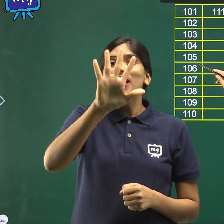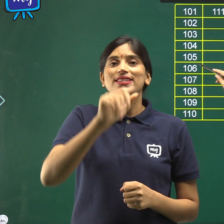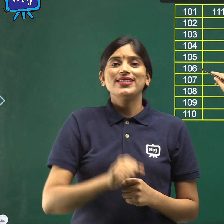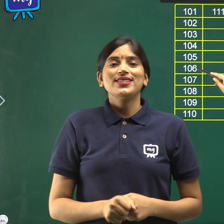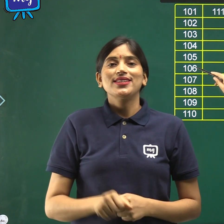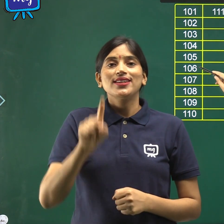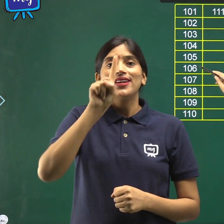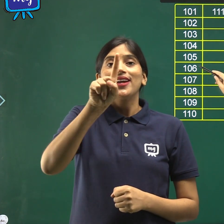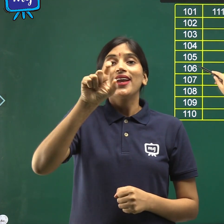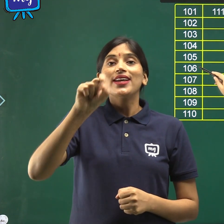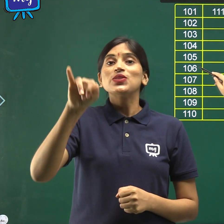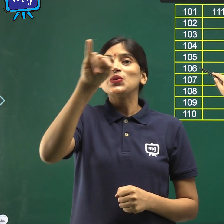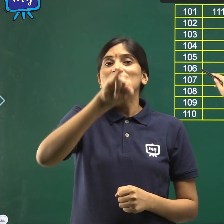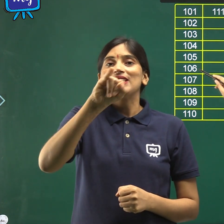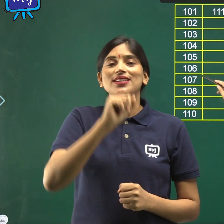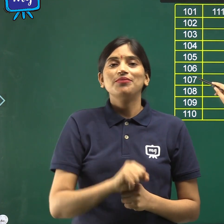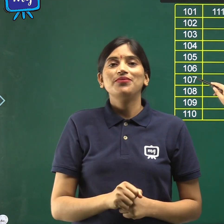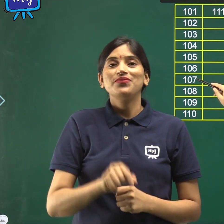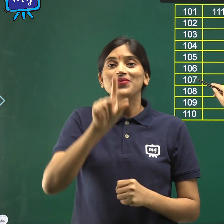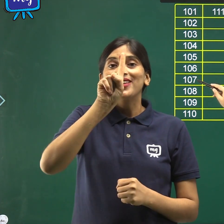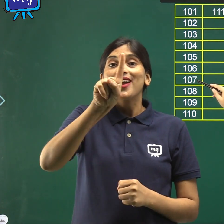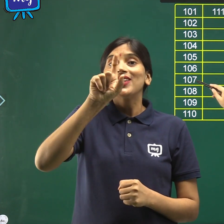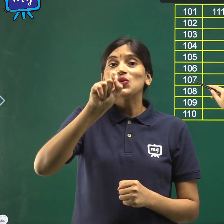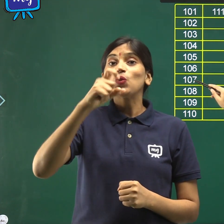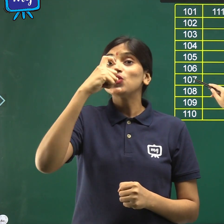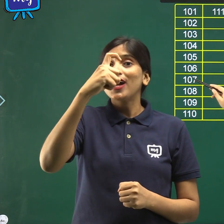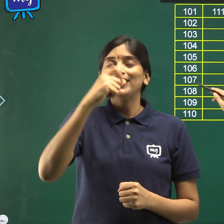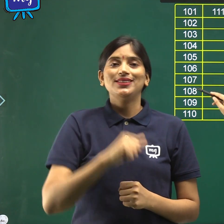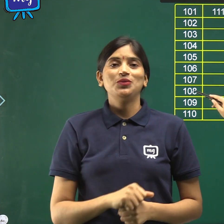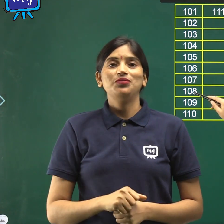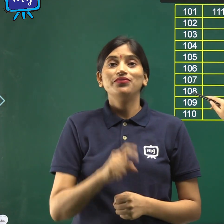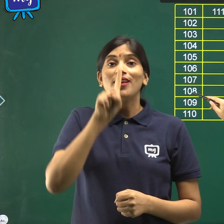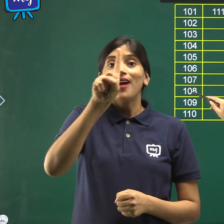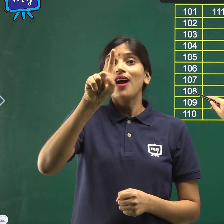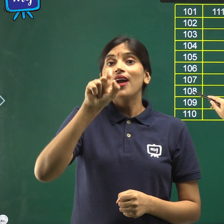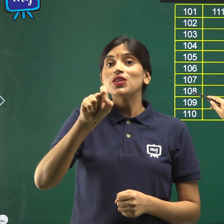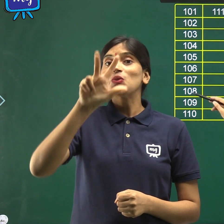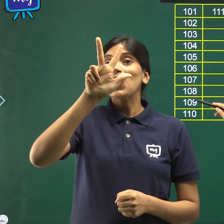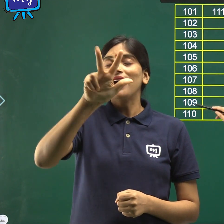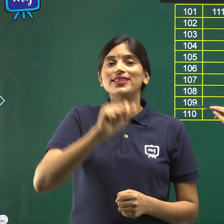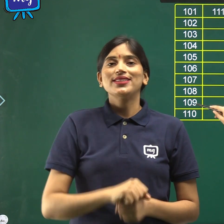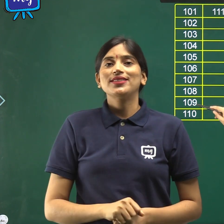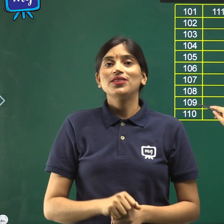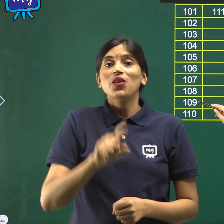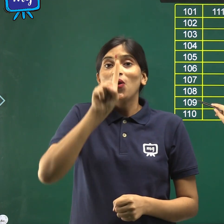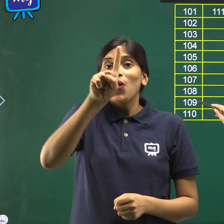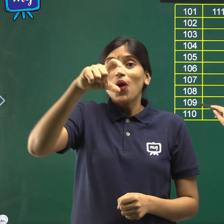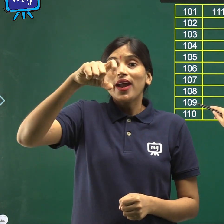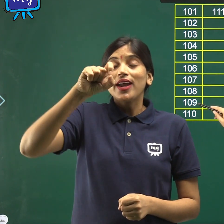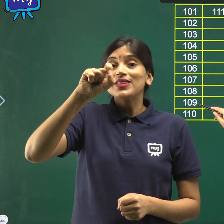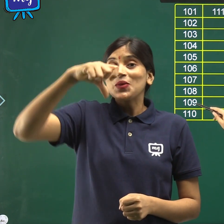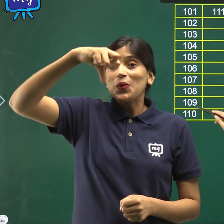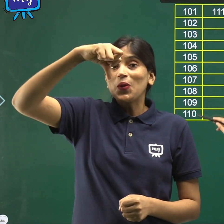105, 106, 107, 108,